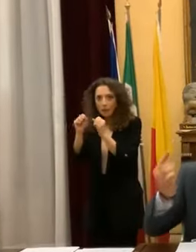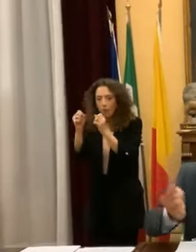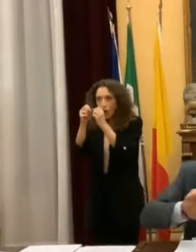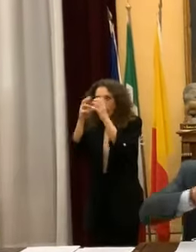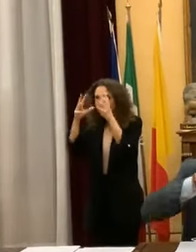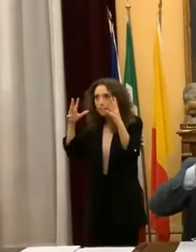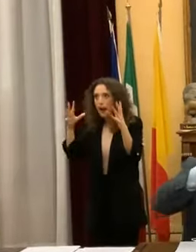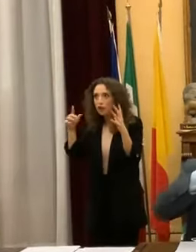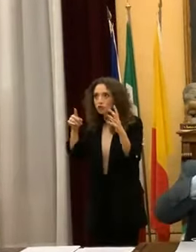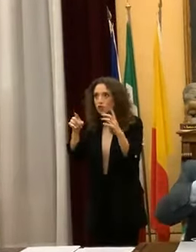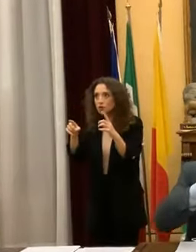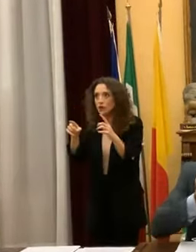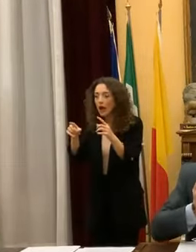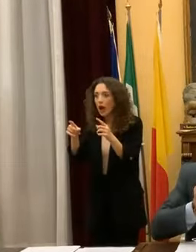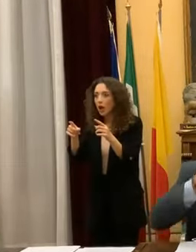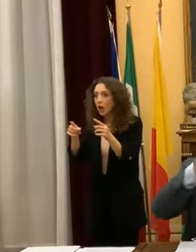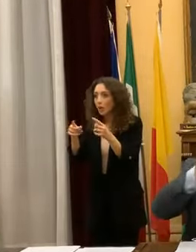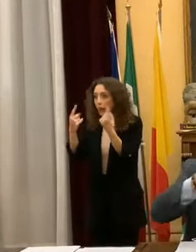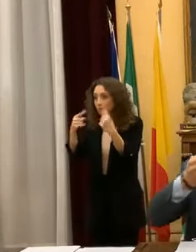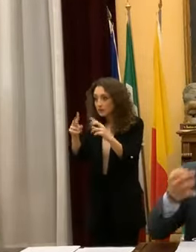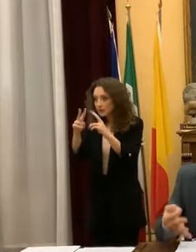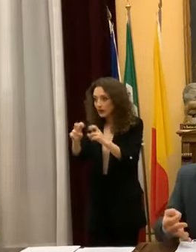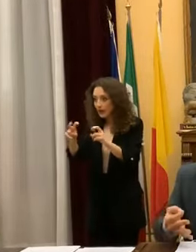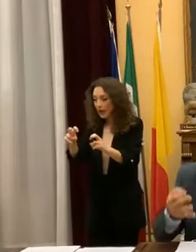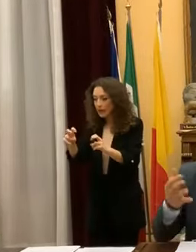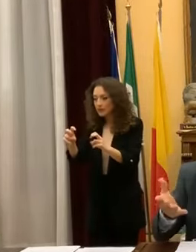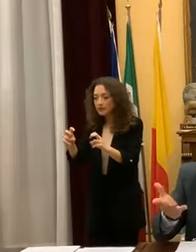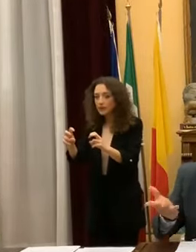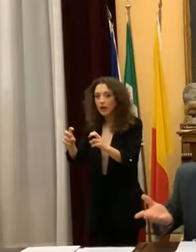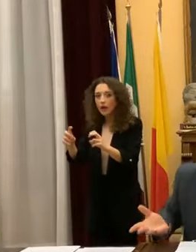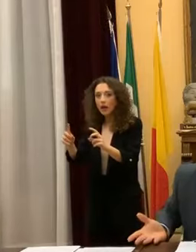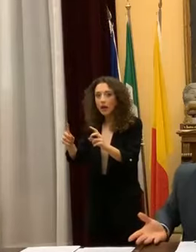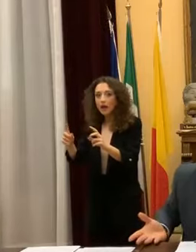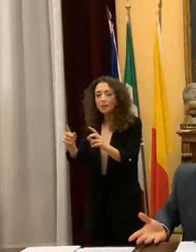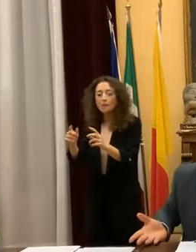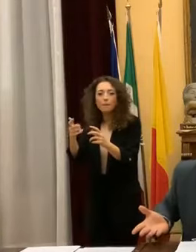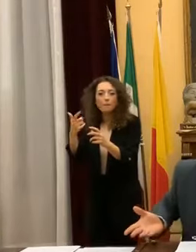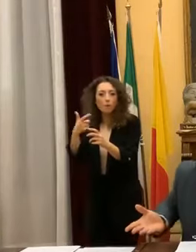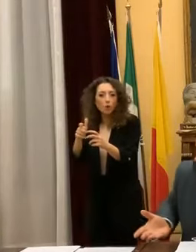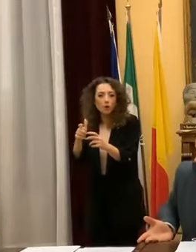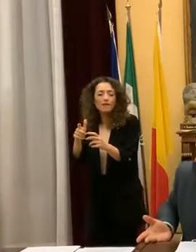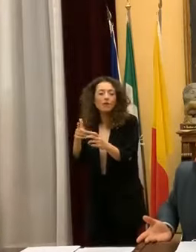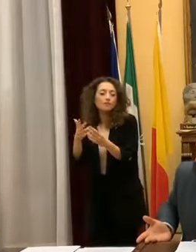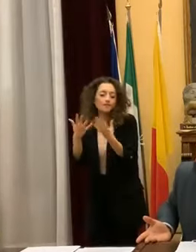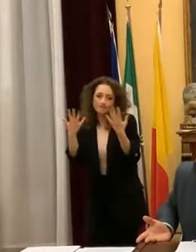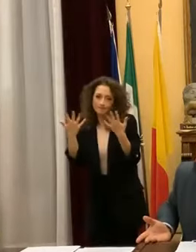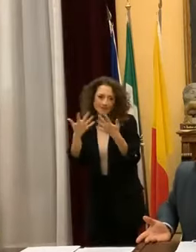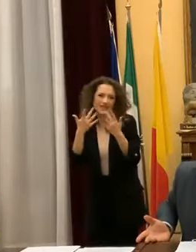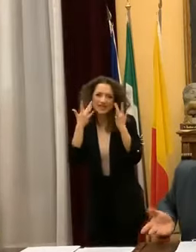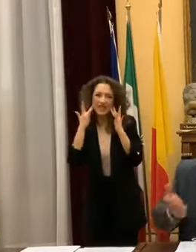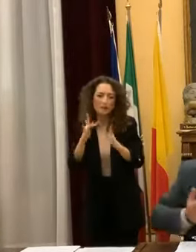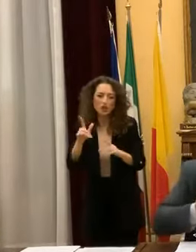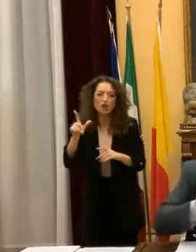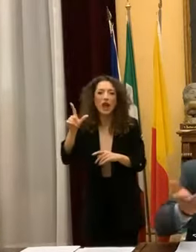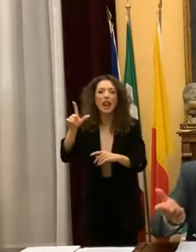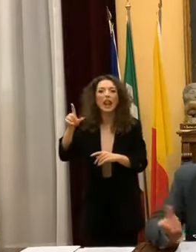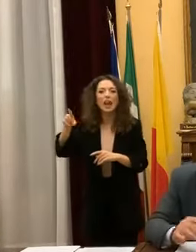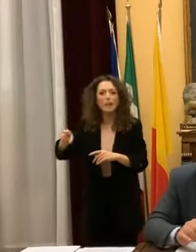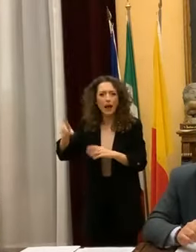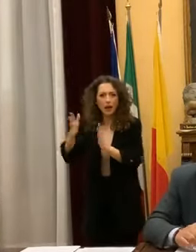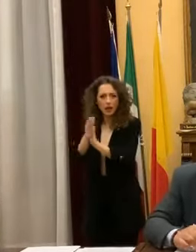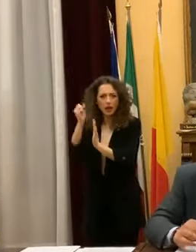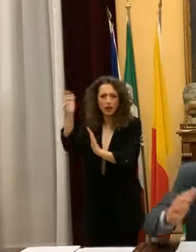base poi ai suoi umori, che se Lavaglia è fuori è perché ha cantato, e che ci sono dubbi nel momento in cui ha